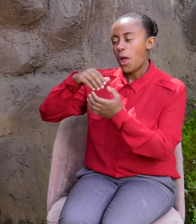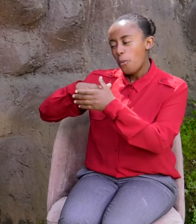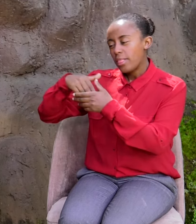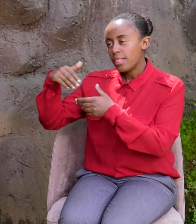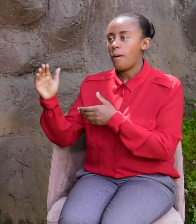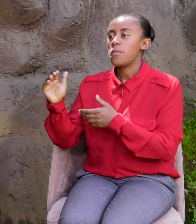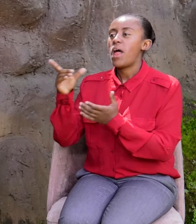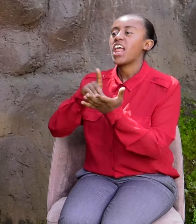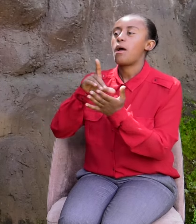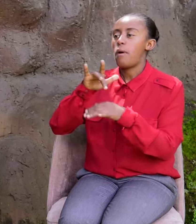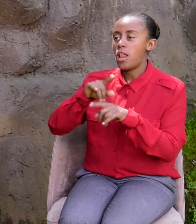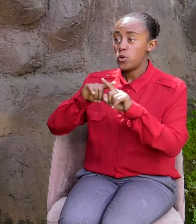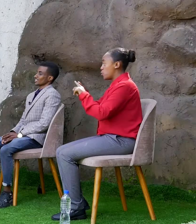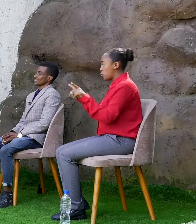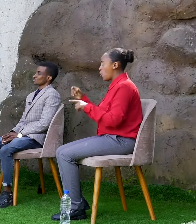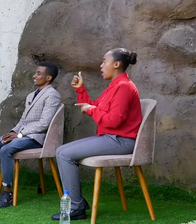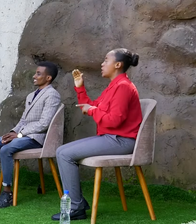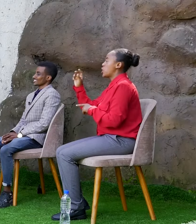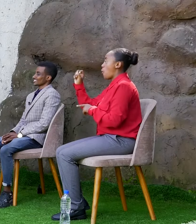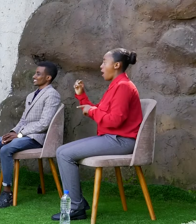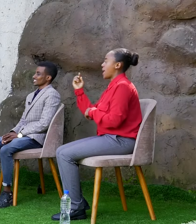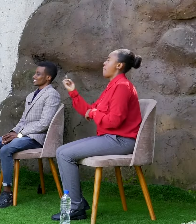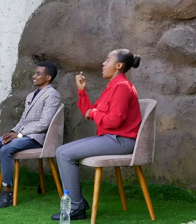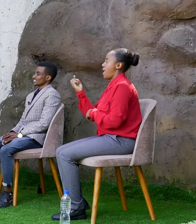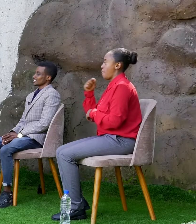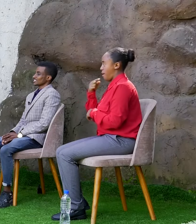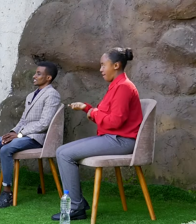የምትገኝ አካባቢ ላይ ነው። ልዩ ቦታዋ አሸዋ ቀበሌ ትባላለች።